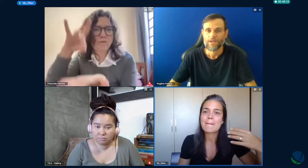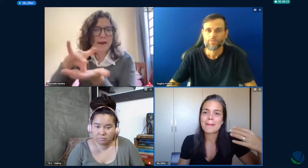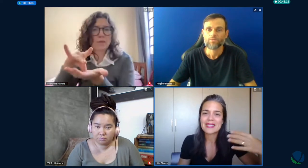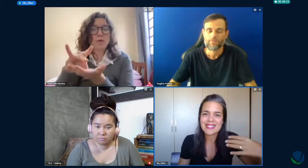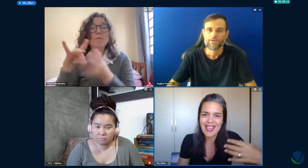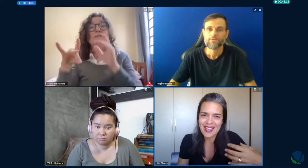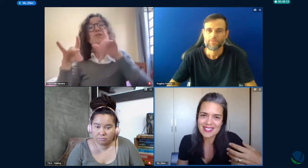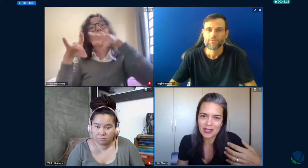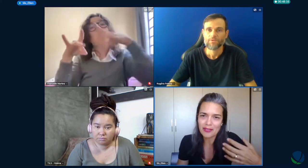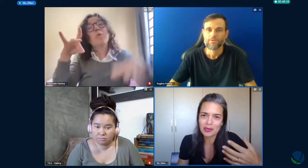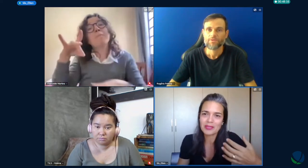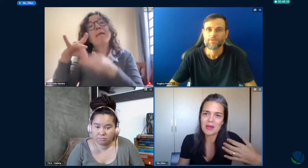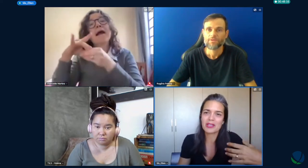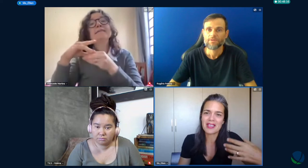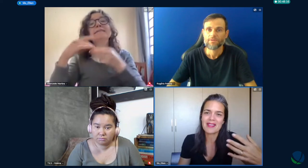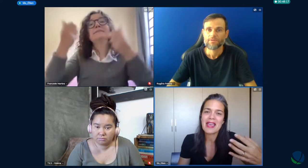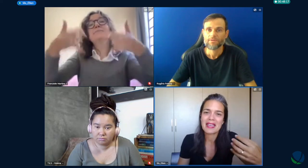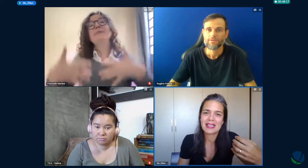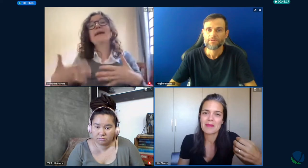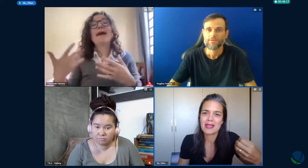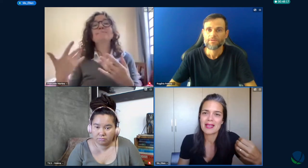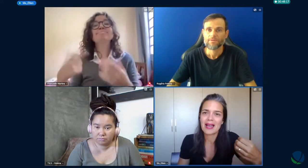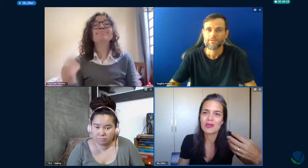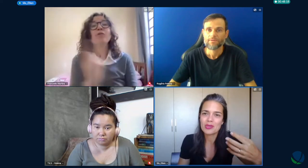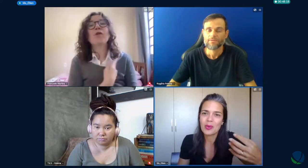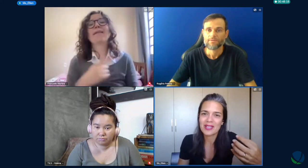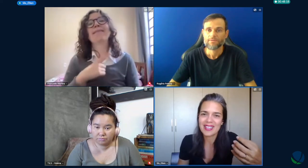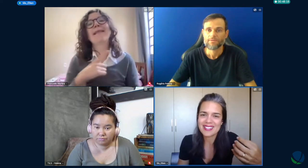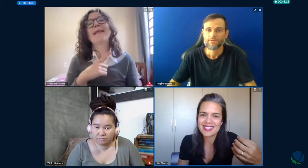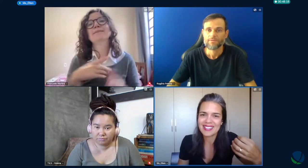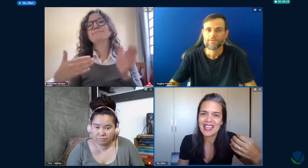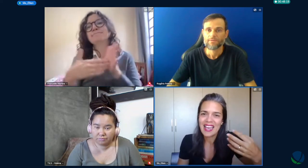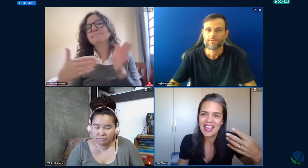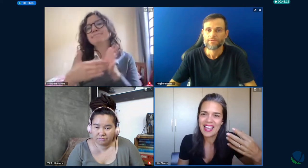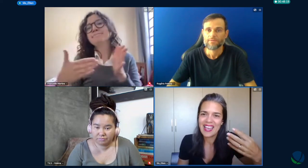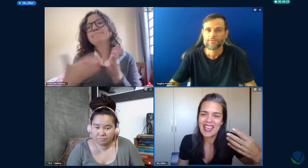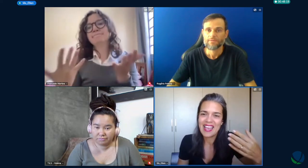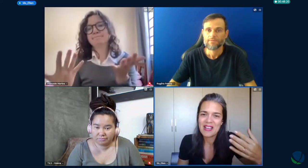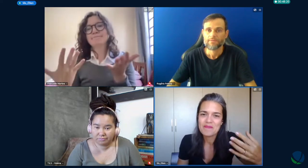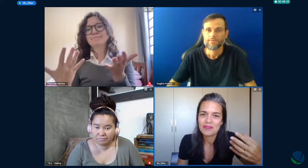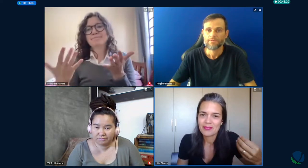de paciência, que foi um termo que me causou até assim,